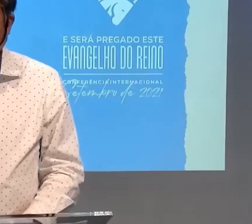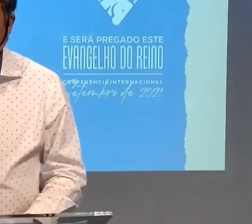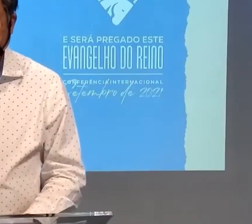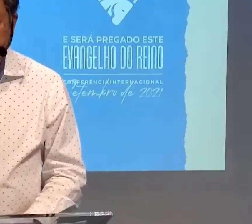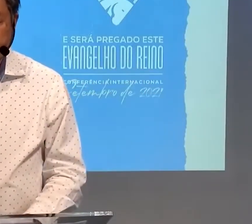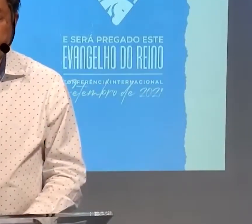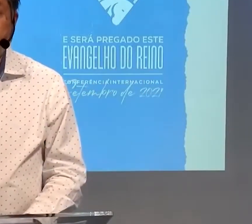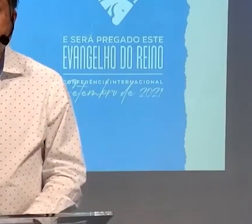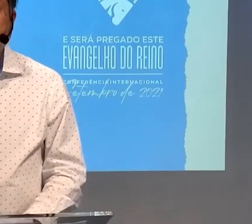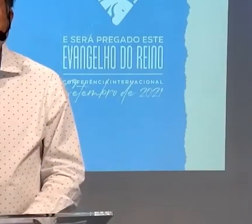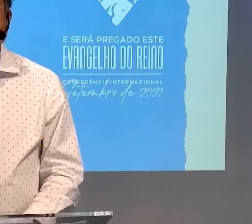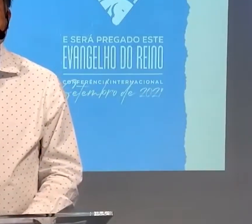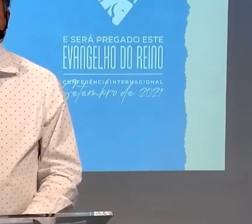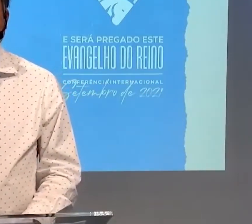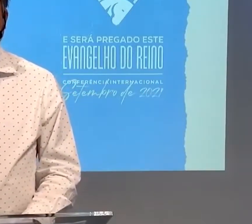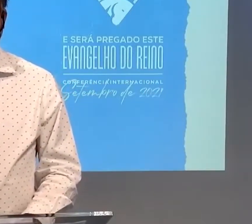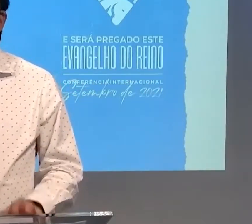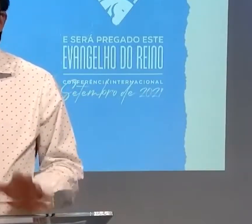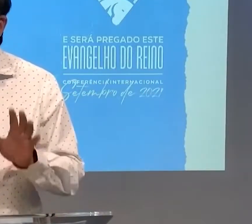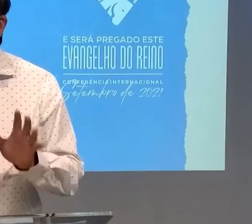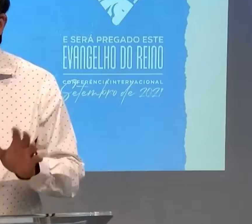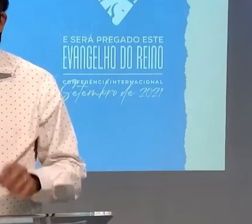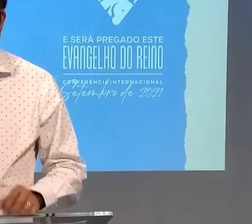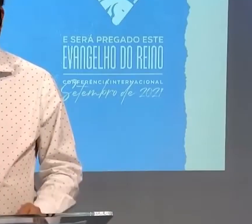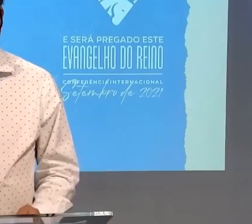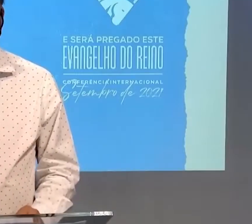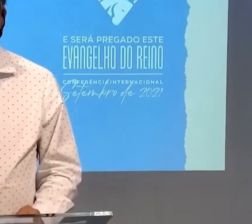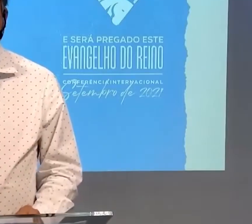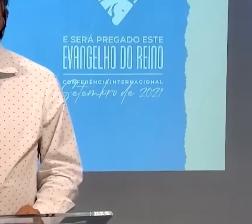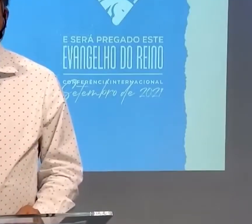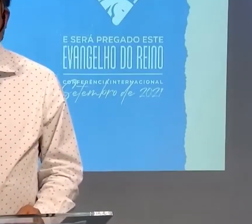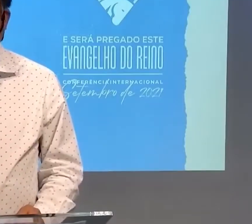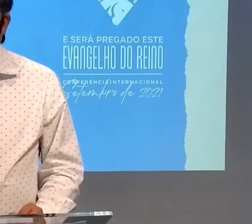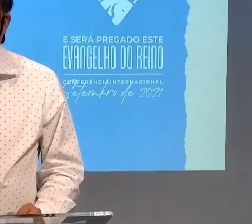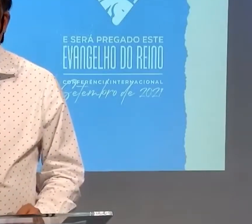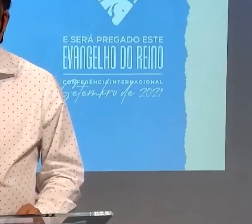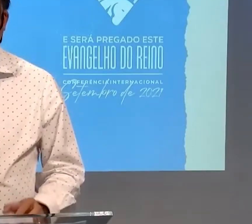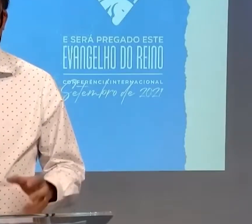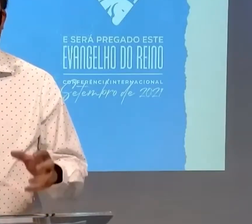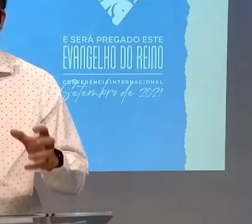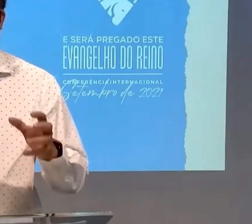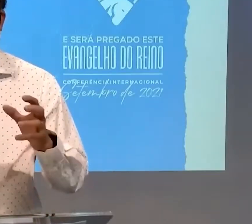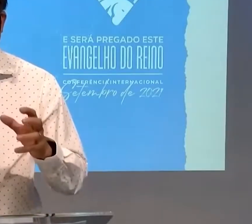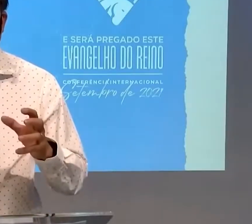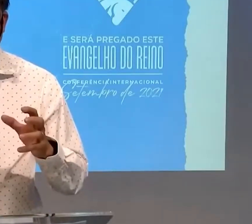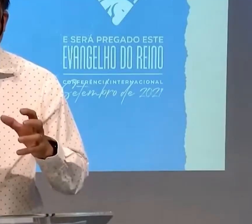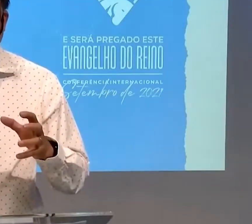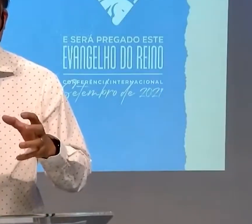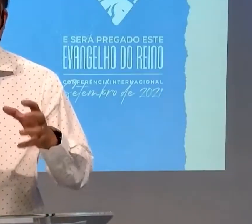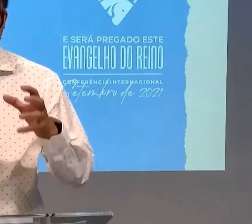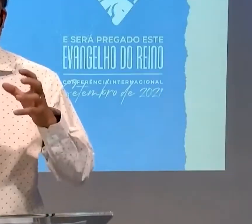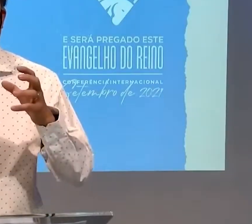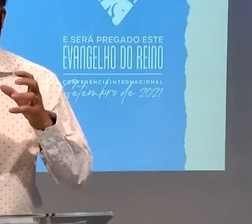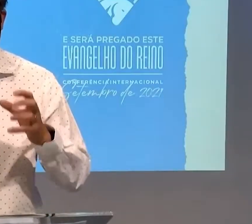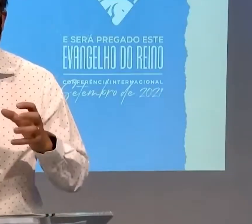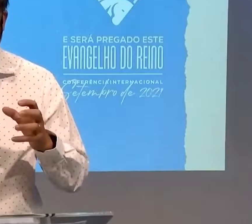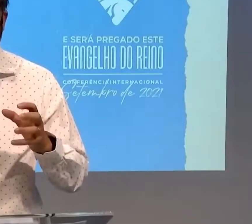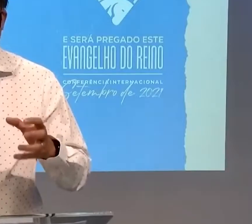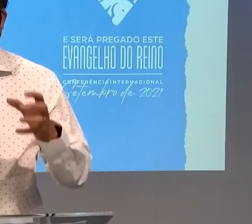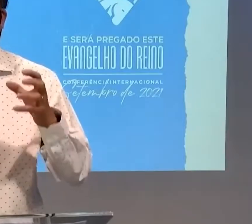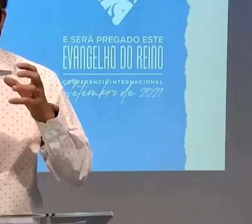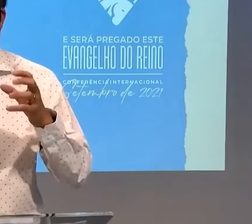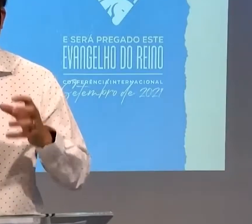nós. Jesus não conheceu o pecado, mas Jesus veio tomar a forma